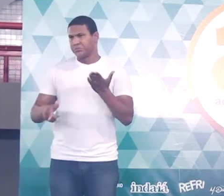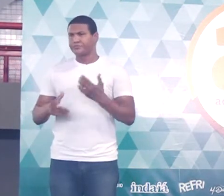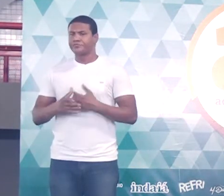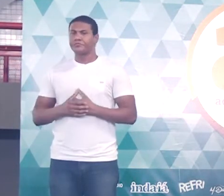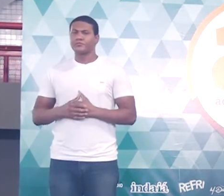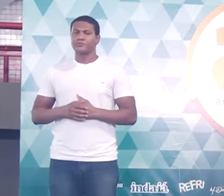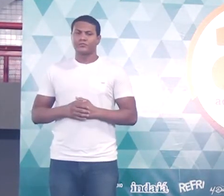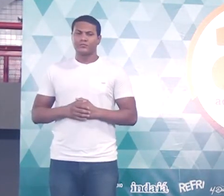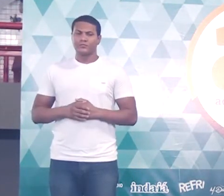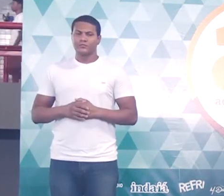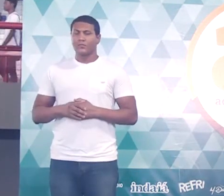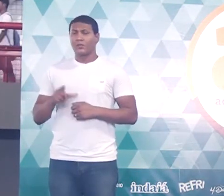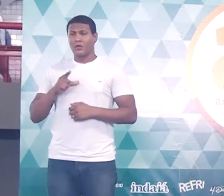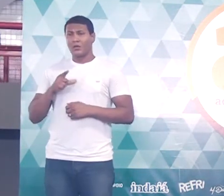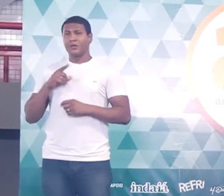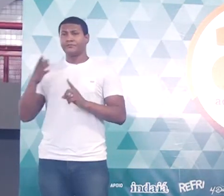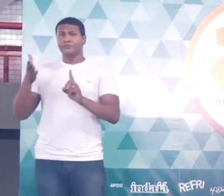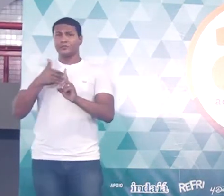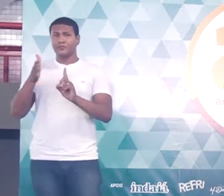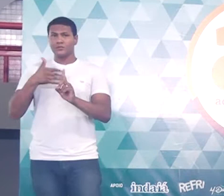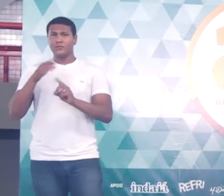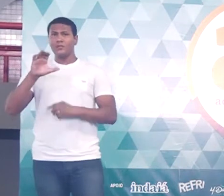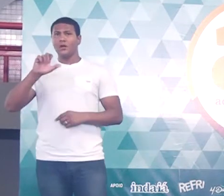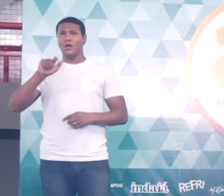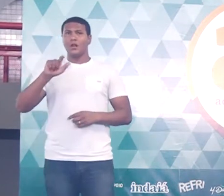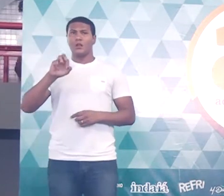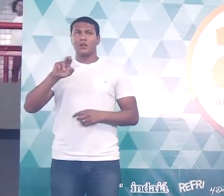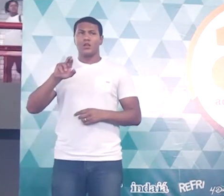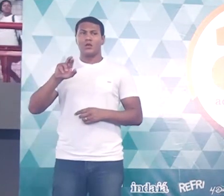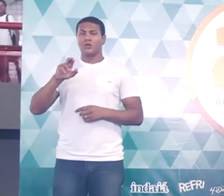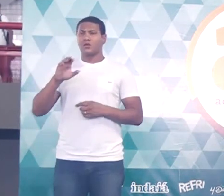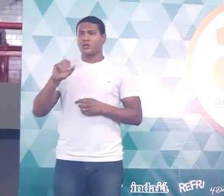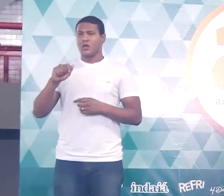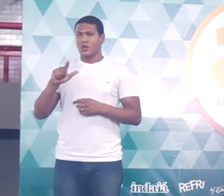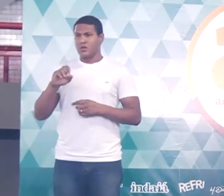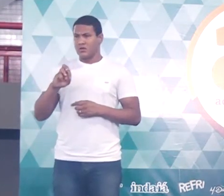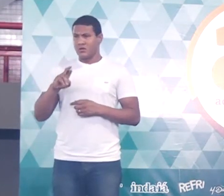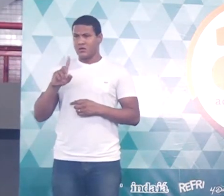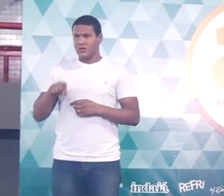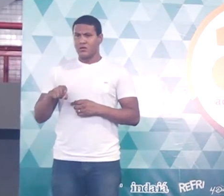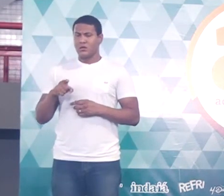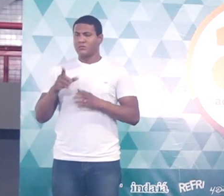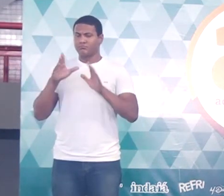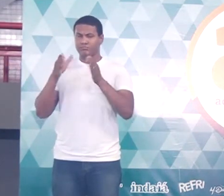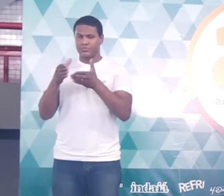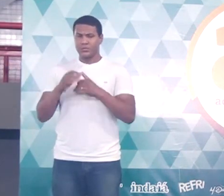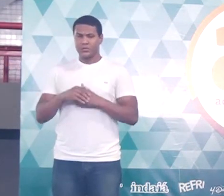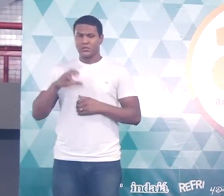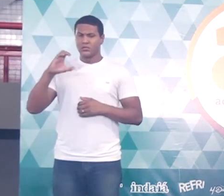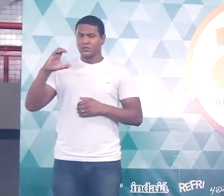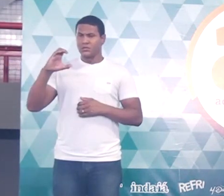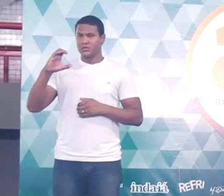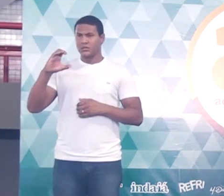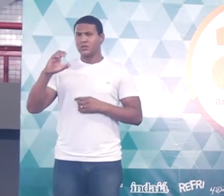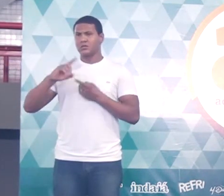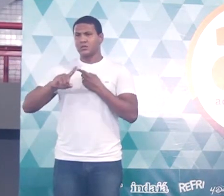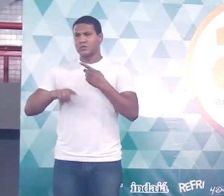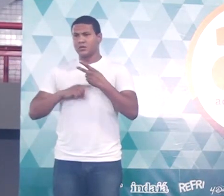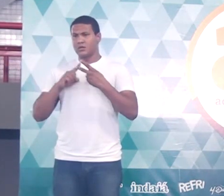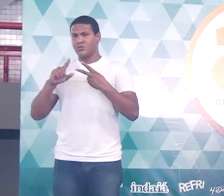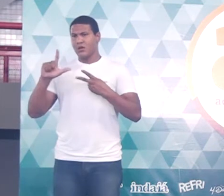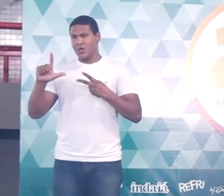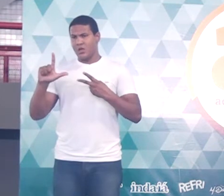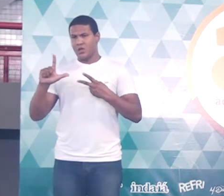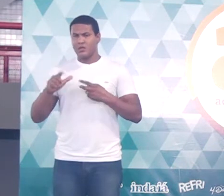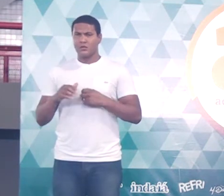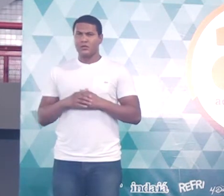Observe os calores específicos, sensível, que é o Czinho, e o L, que é o latente. O